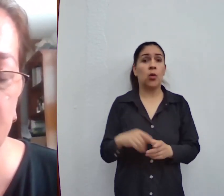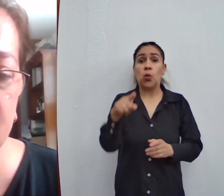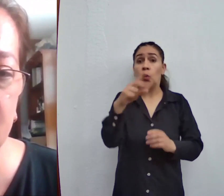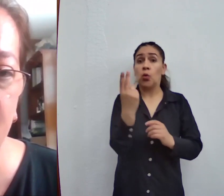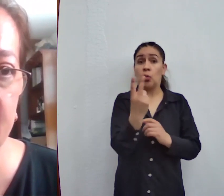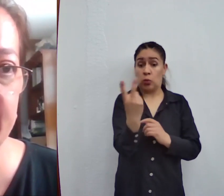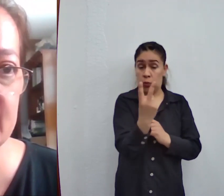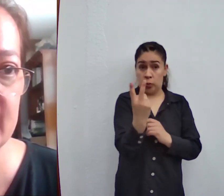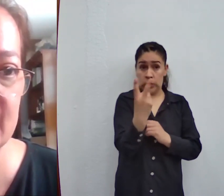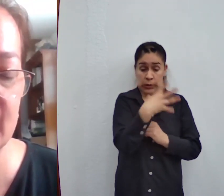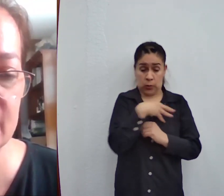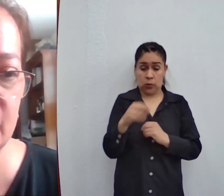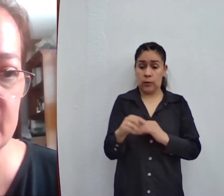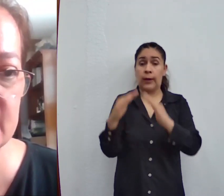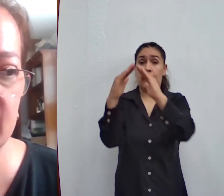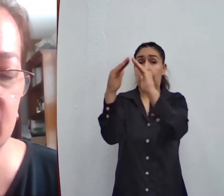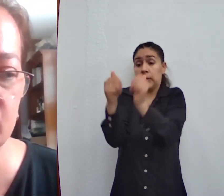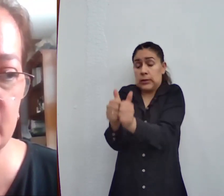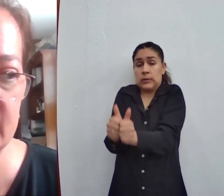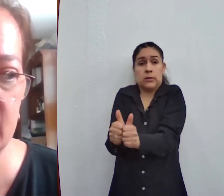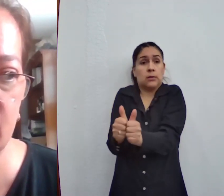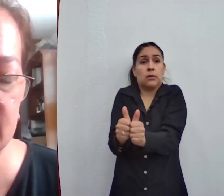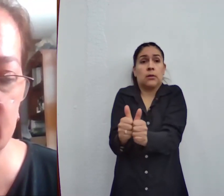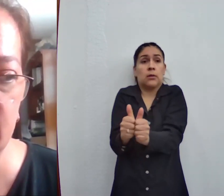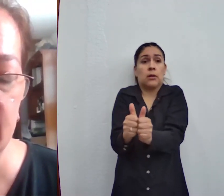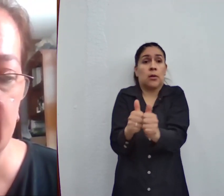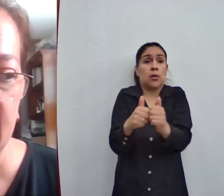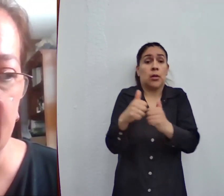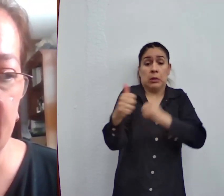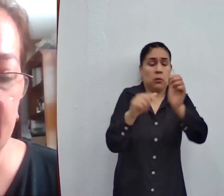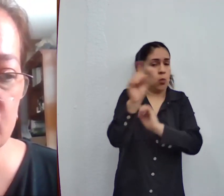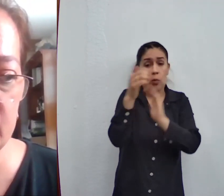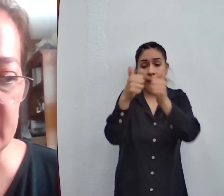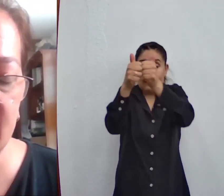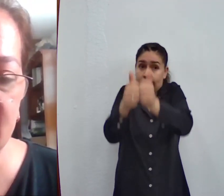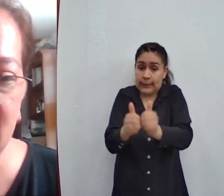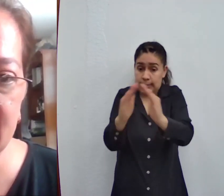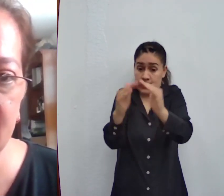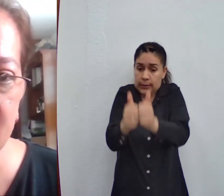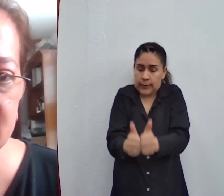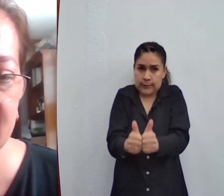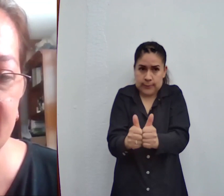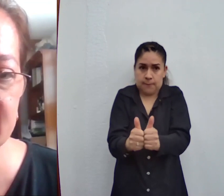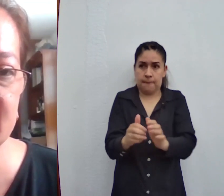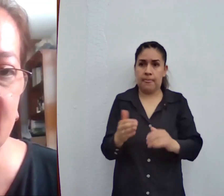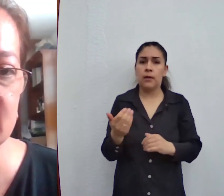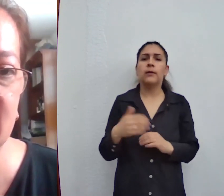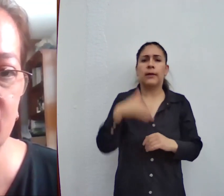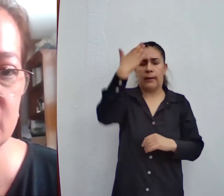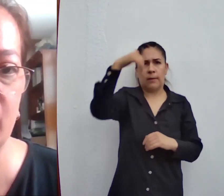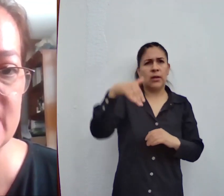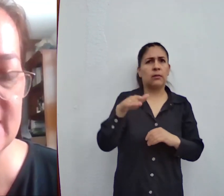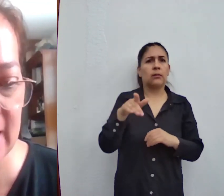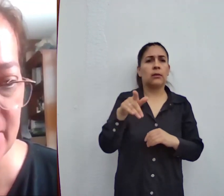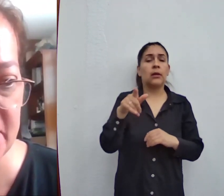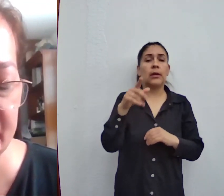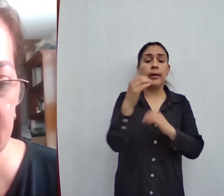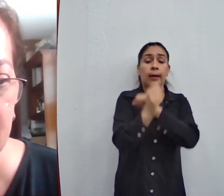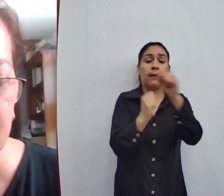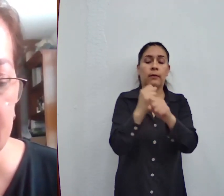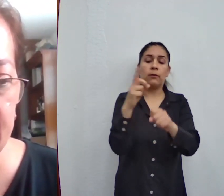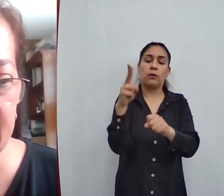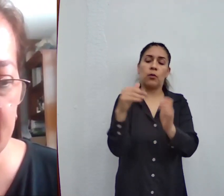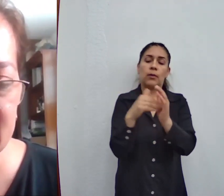su condición, y ahora que van a hacer las elecciones en el 2024, solicitaron al INE ser credencializados a